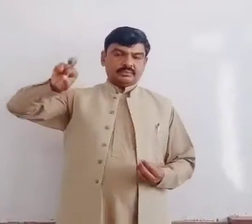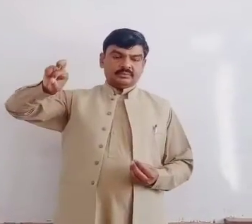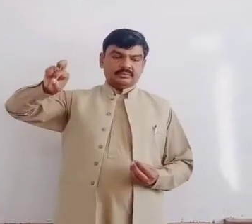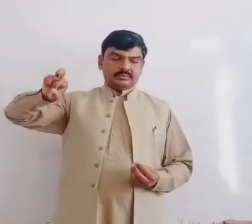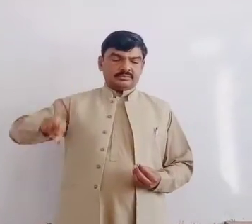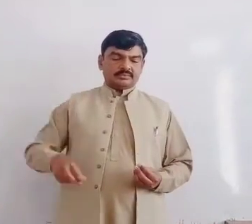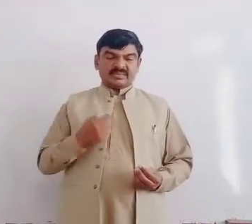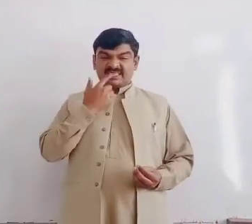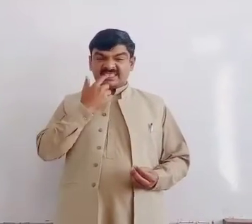नमकियात,